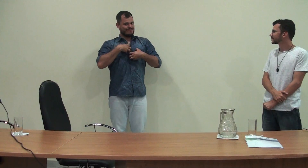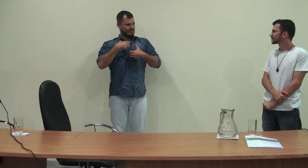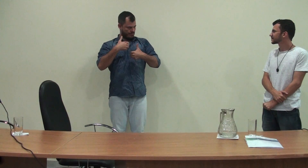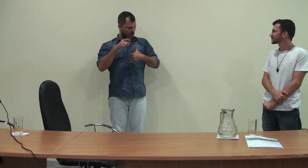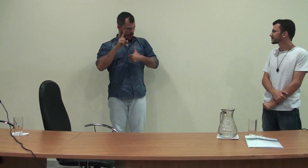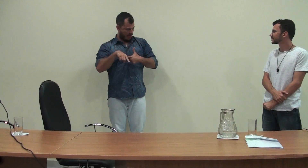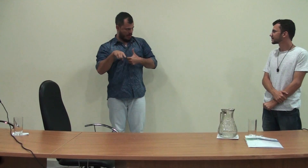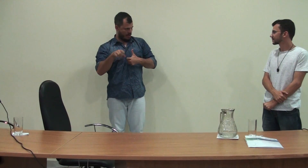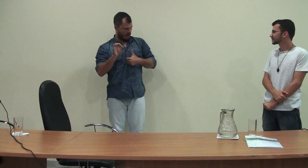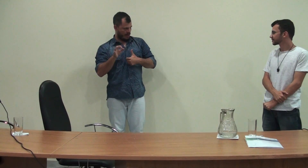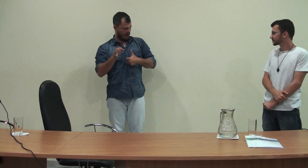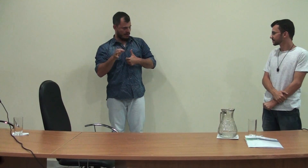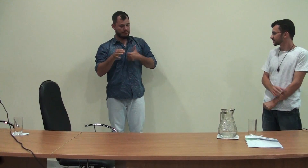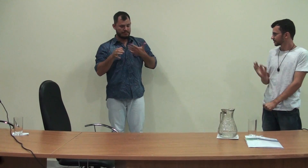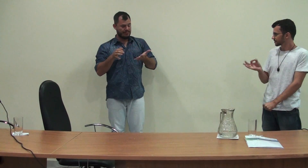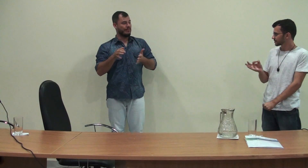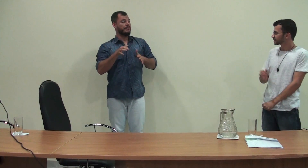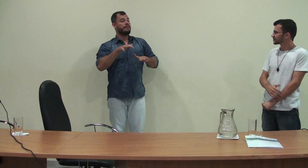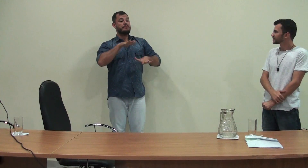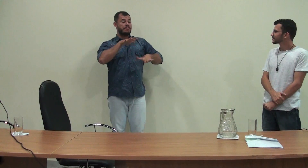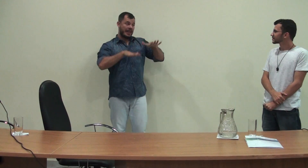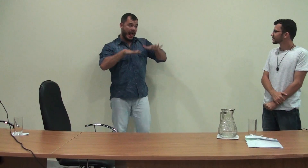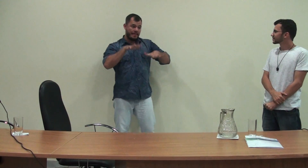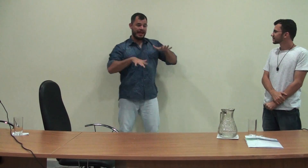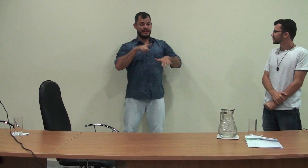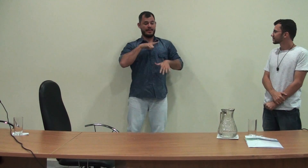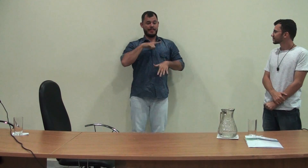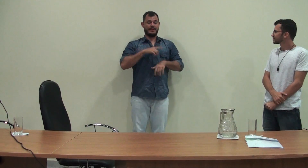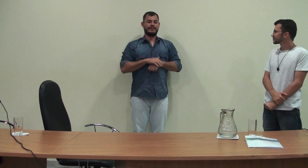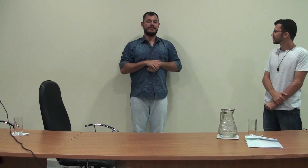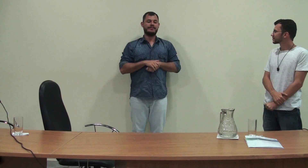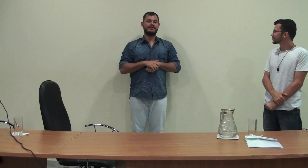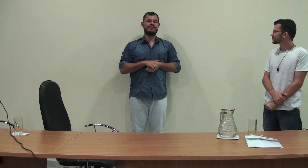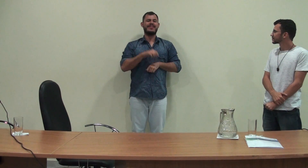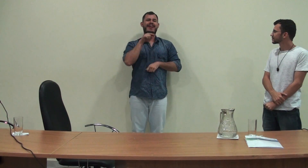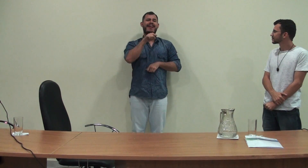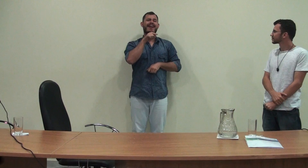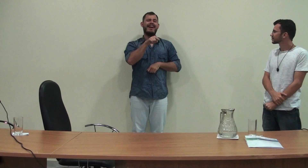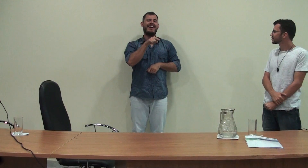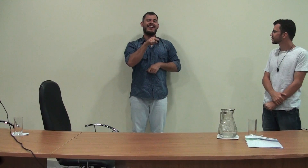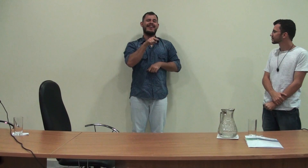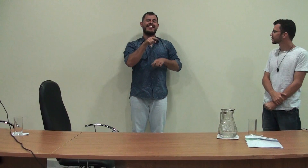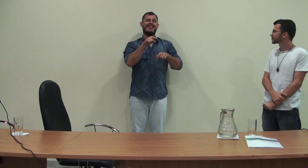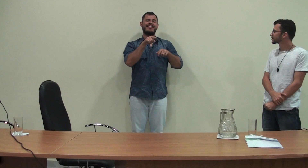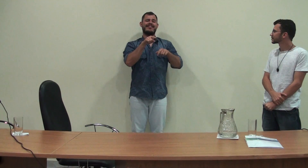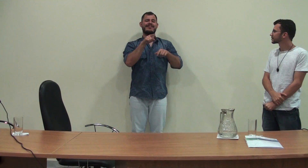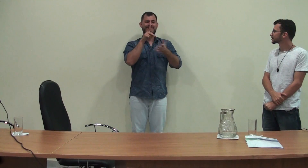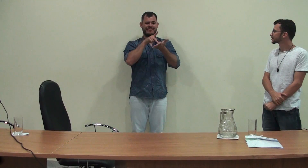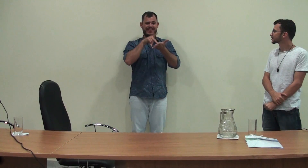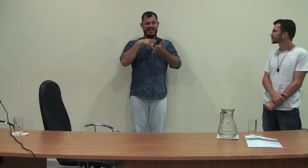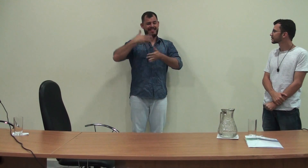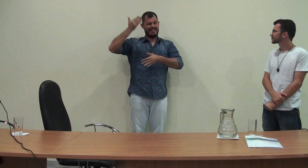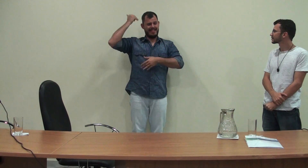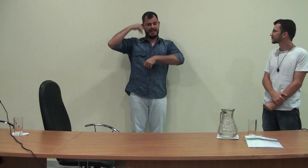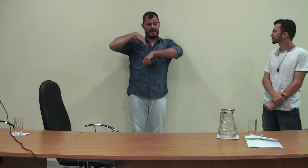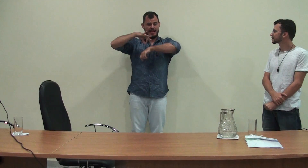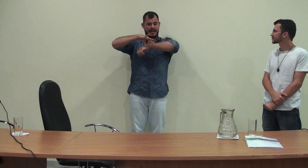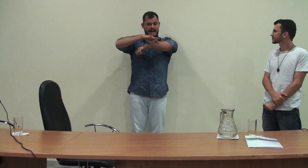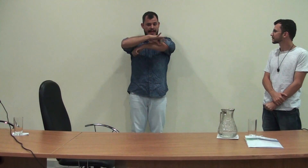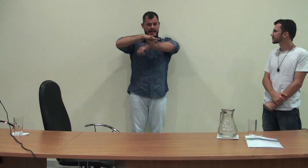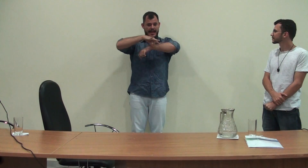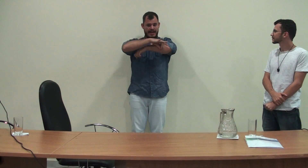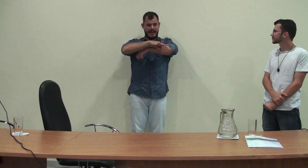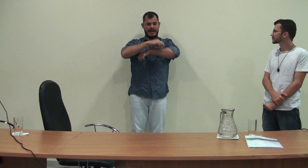influência, por exemplo, em relação a outros professores, depende muito. Por